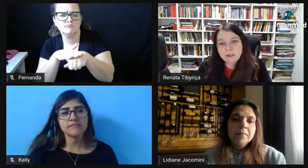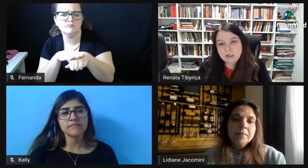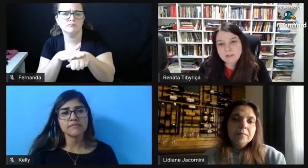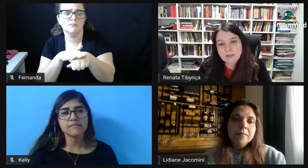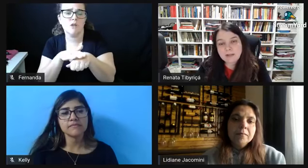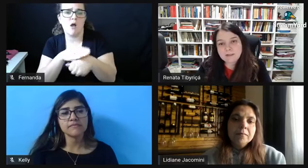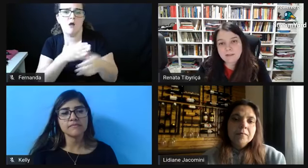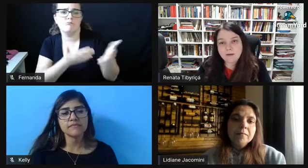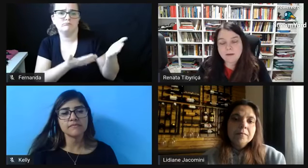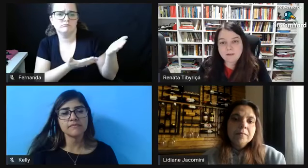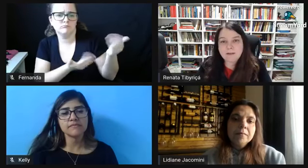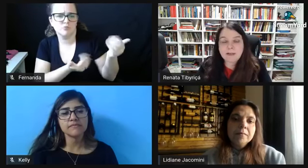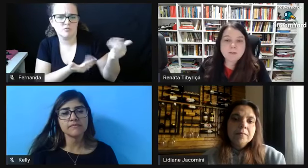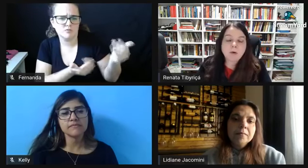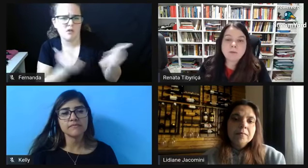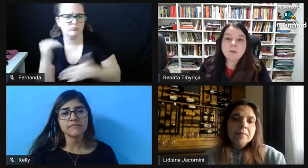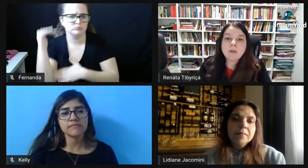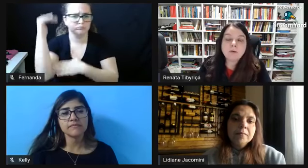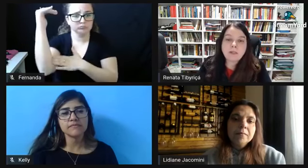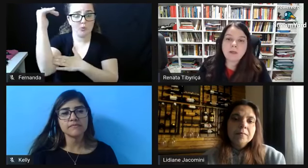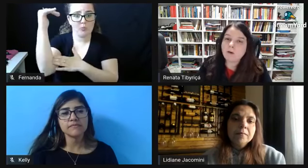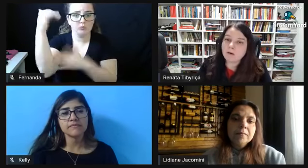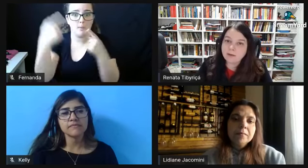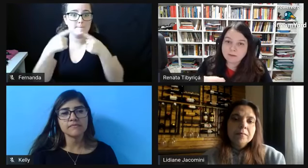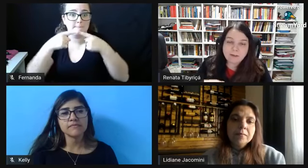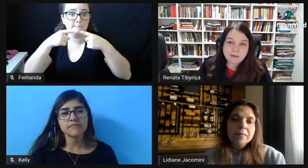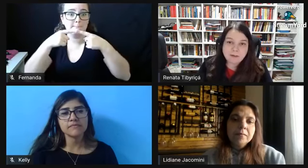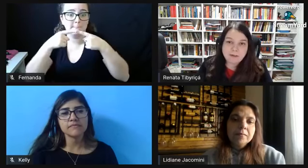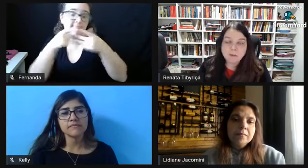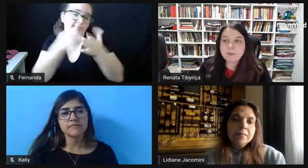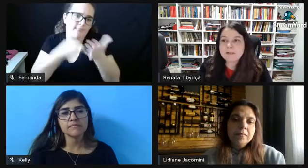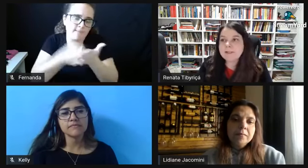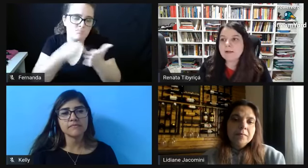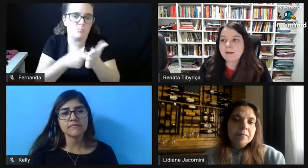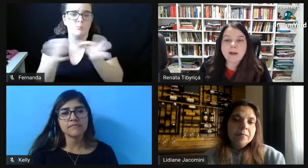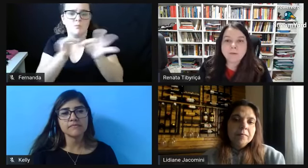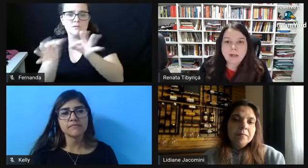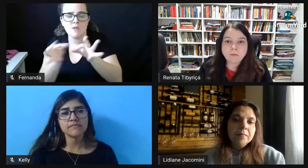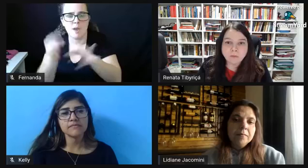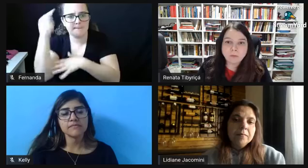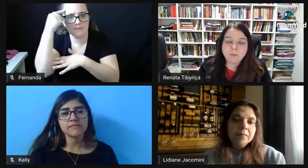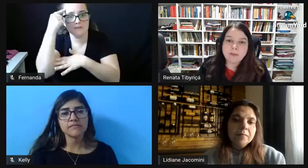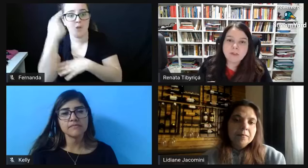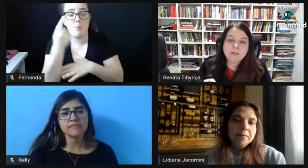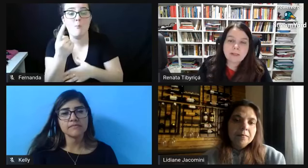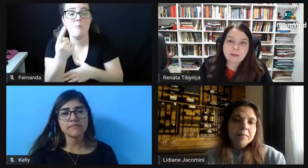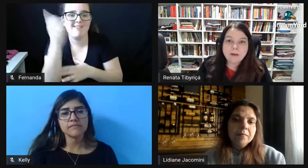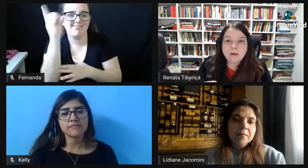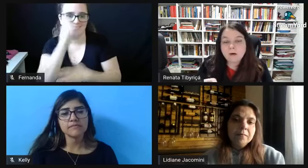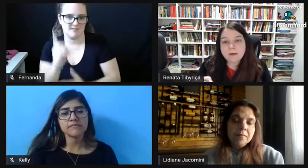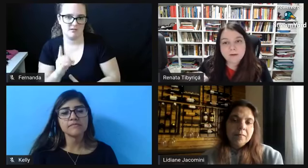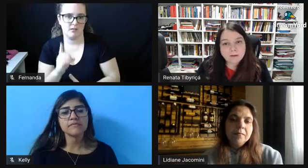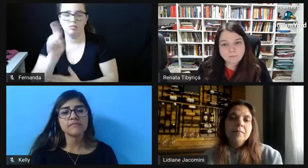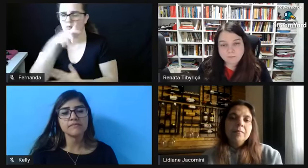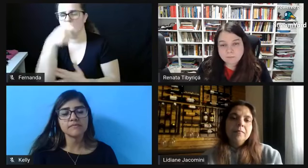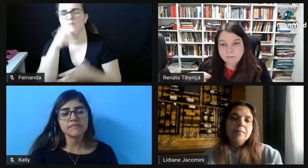que sintetizasse, tentasse pelo menos reunir, olha, ele não precisa laudar tudo, mas dizer,